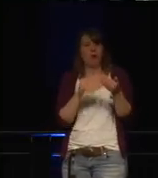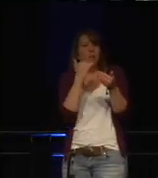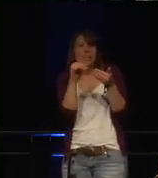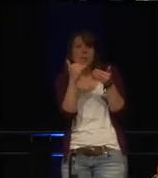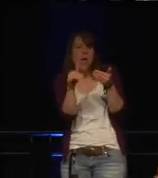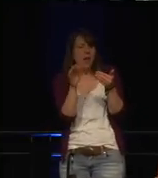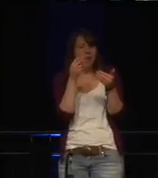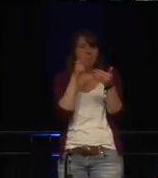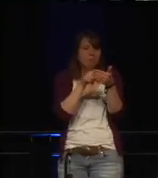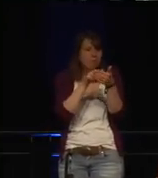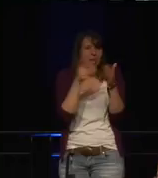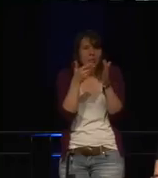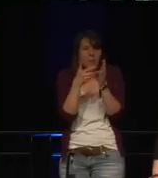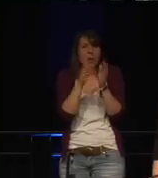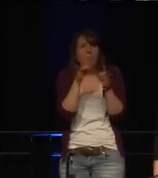tus emails,